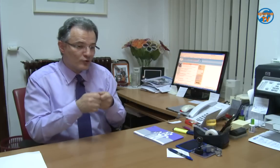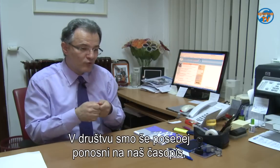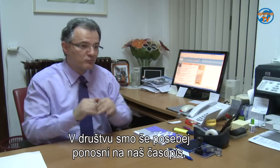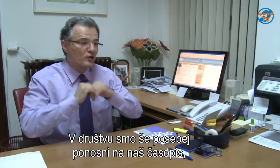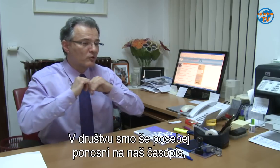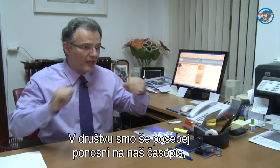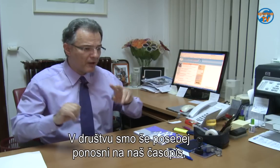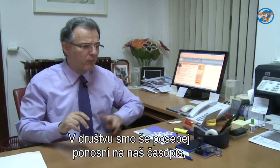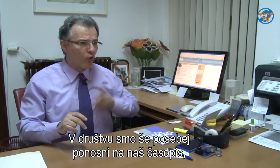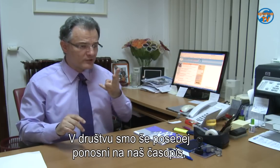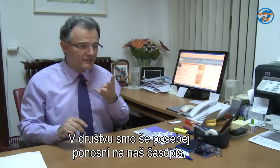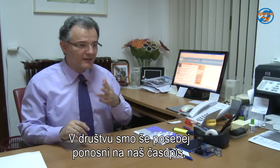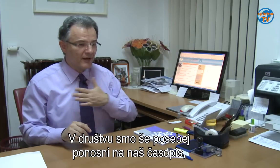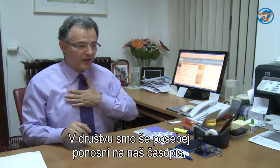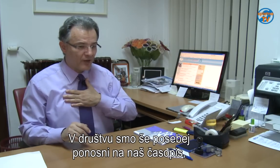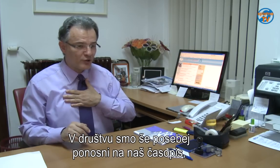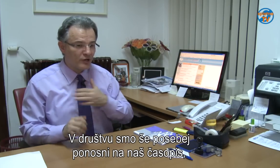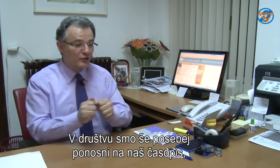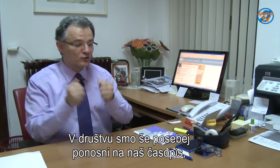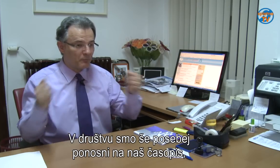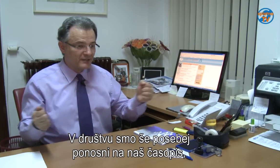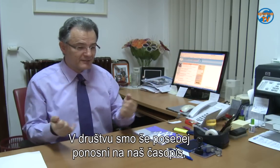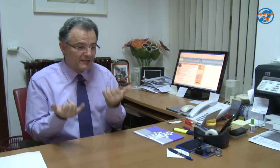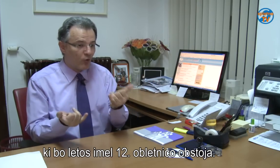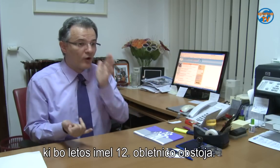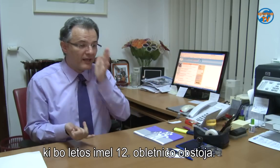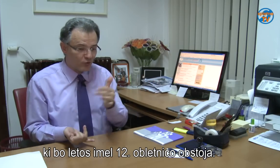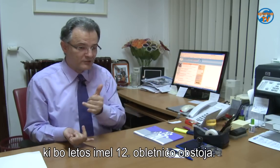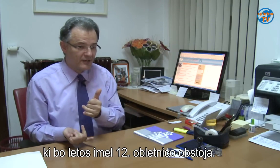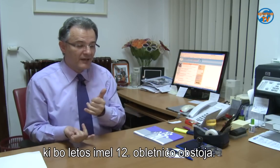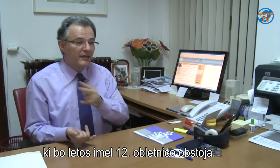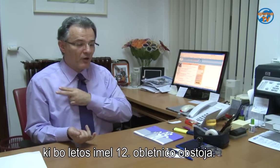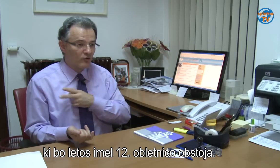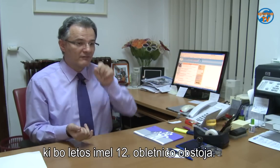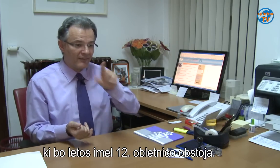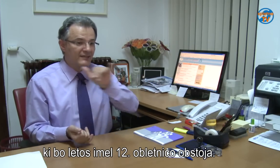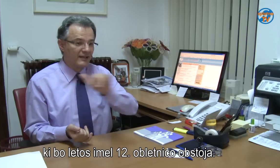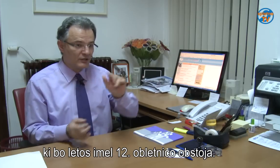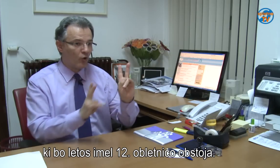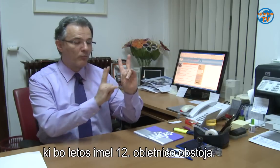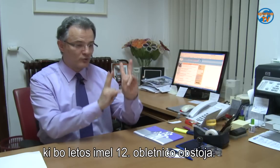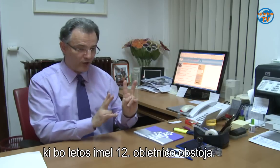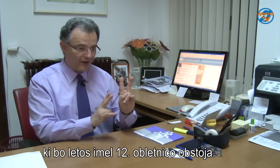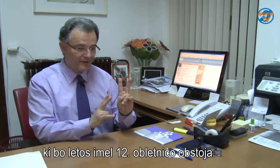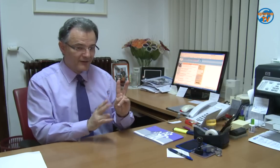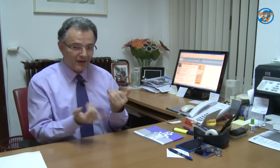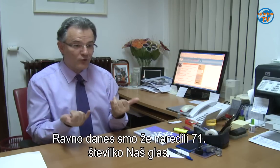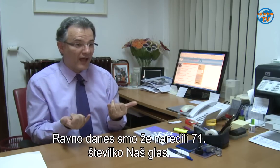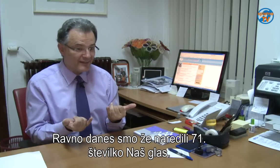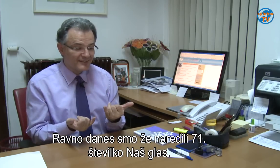Društvo smo še posebej ponosni na naš časopis, ki bo letos imel 12-letnico obstoja. Ravno danes